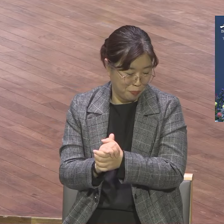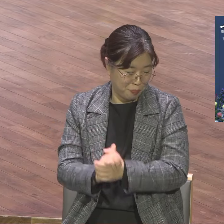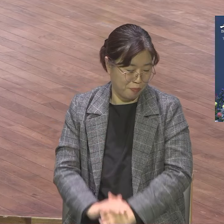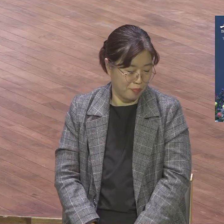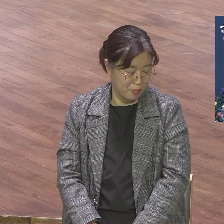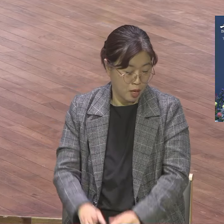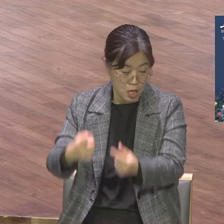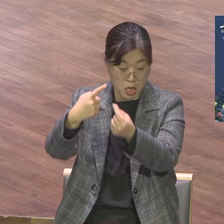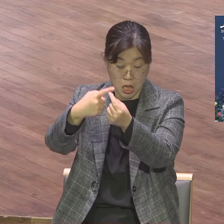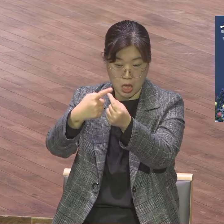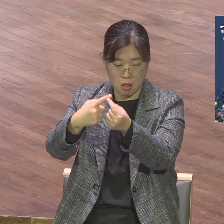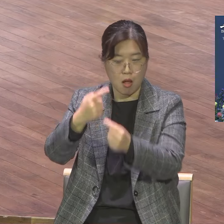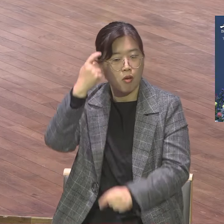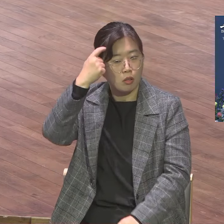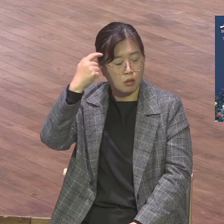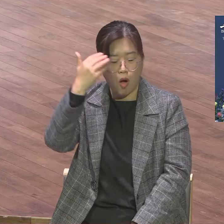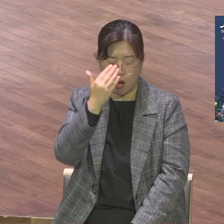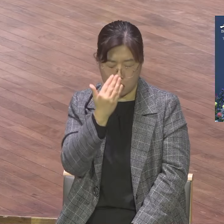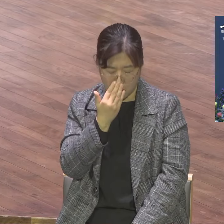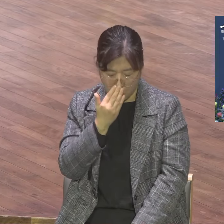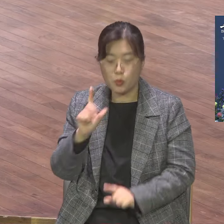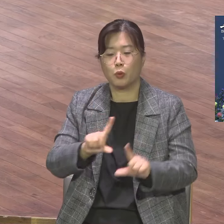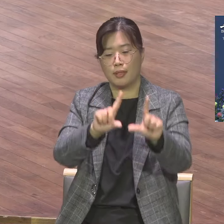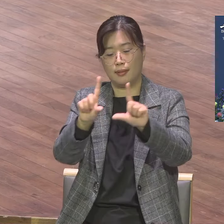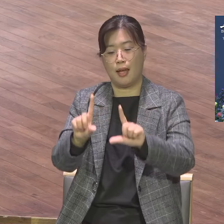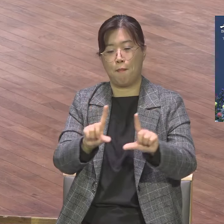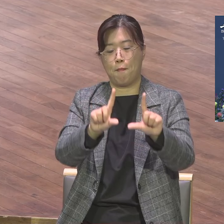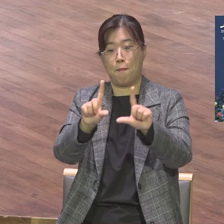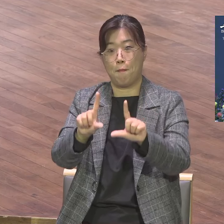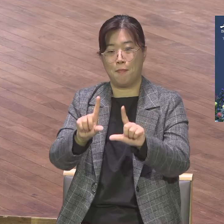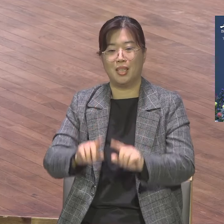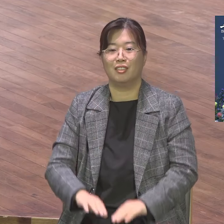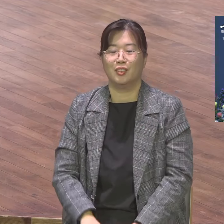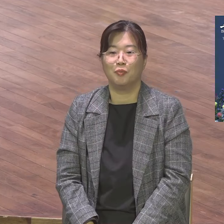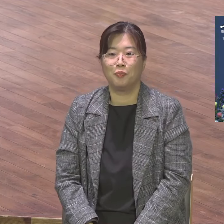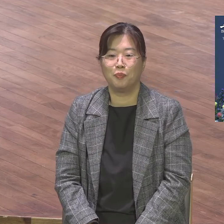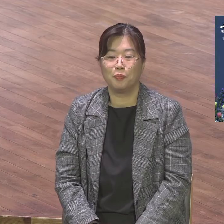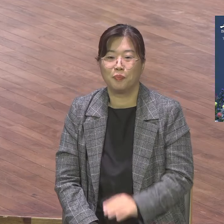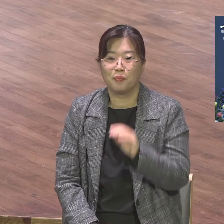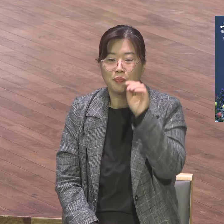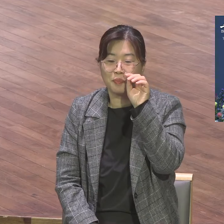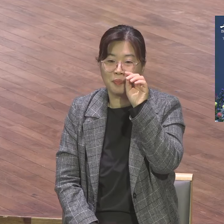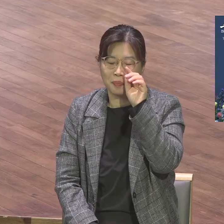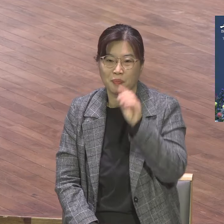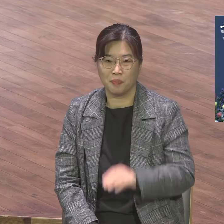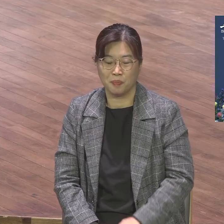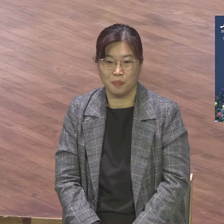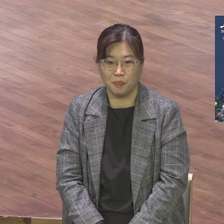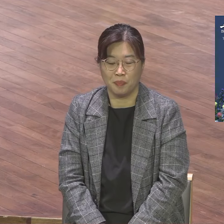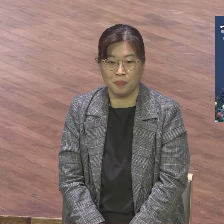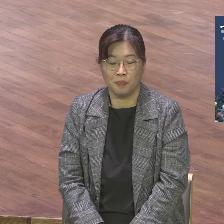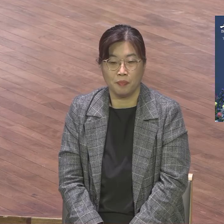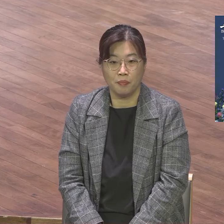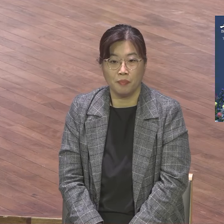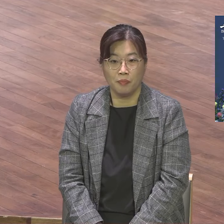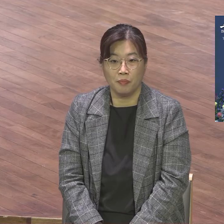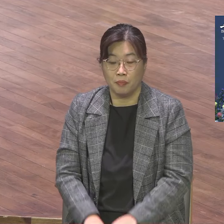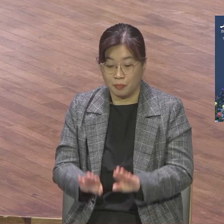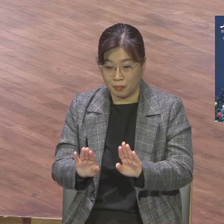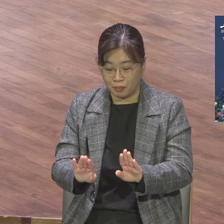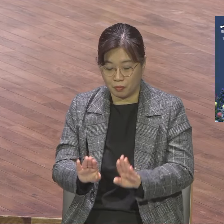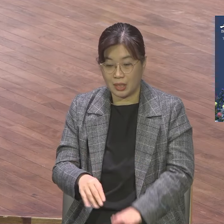14장 말씀은 13장에 이어서 바벨론에 대한 심판 메시지가 기록되어 있습니다. 사실